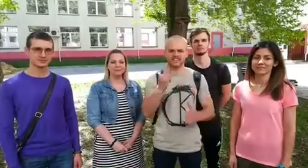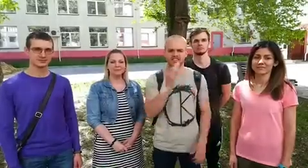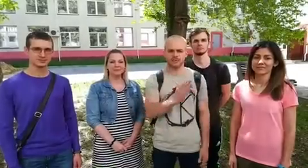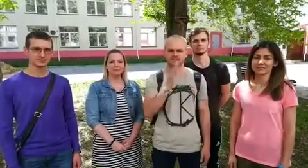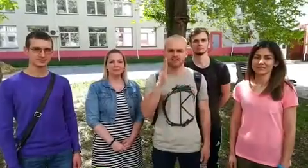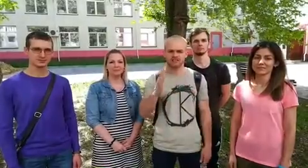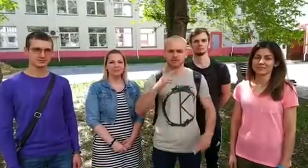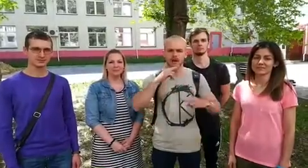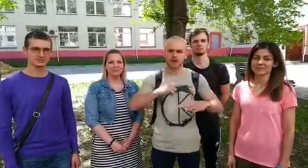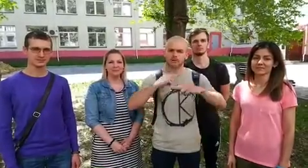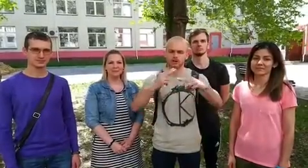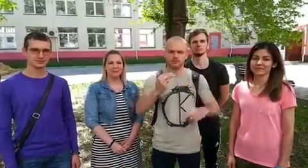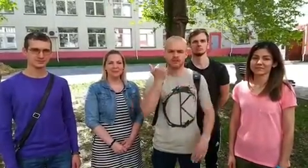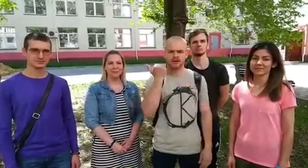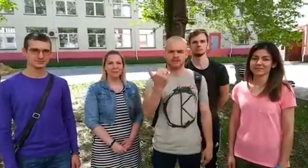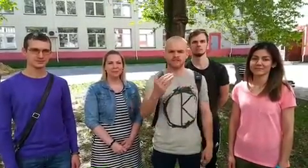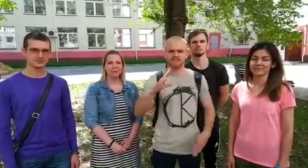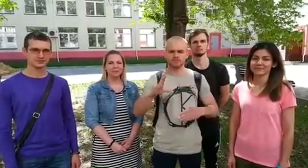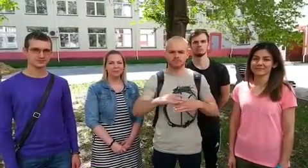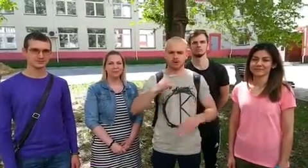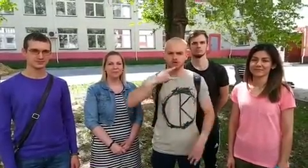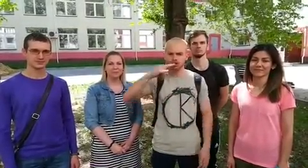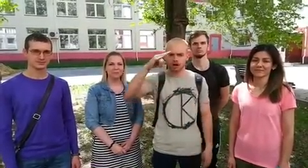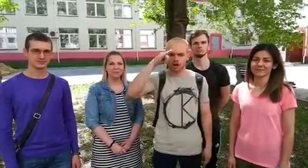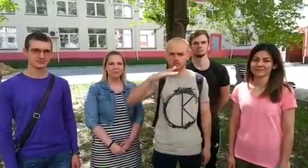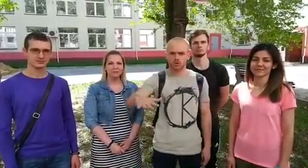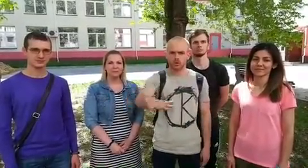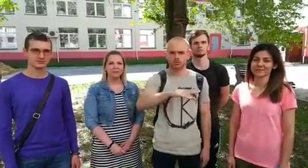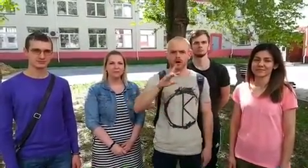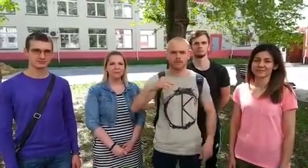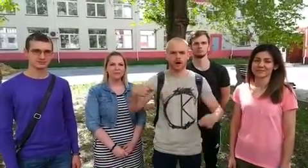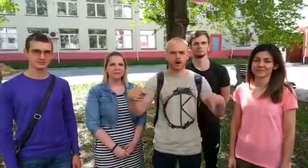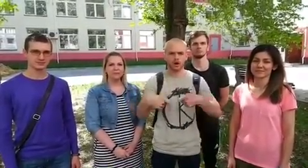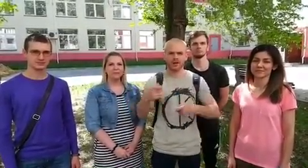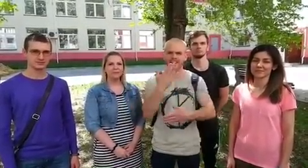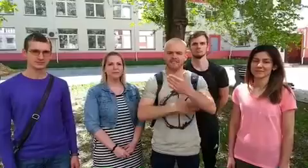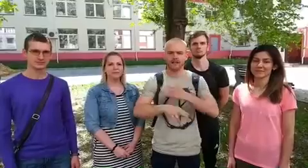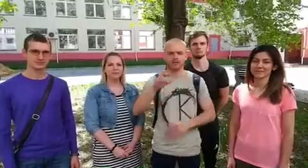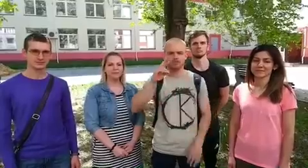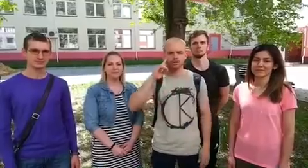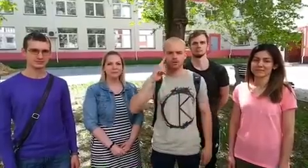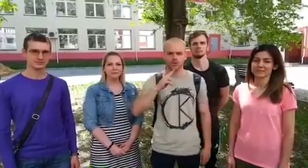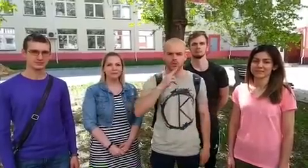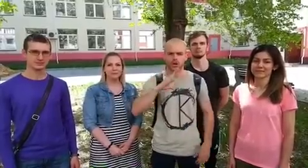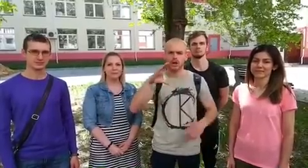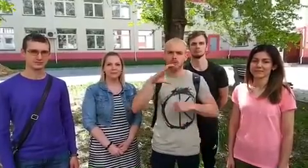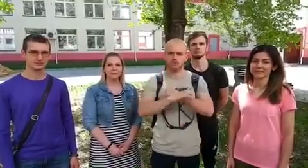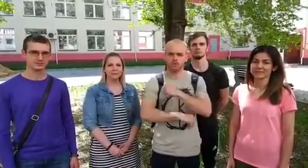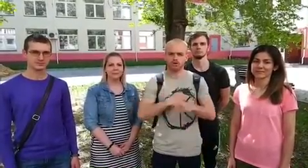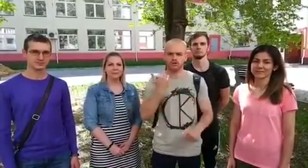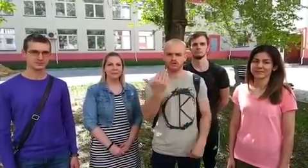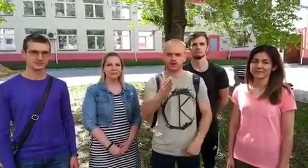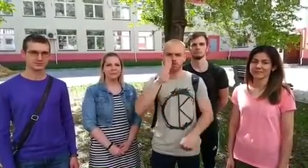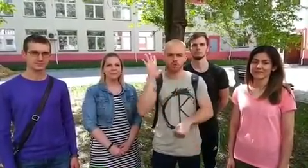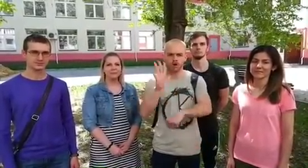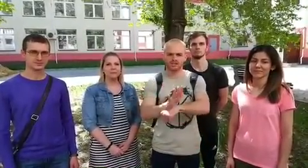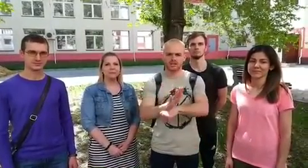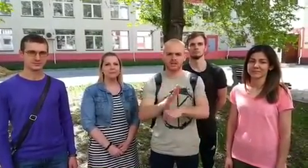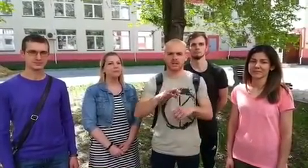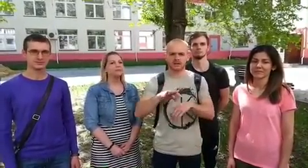Уважаемый Владимир Владимирович, обращается к вам сборная Челябинской области по кёрлингу инвалидов по слуху. После вашего